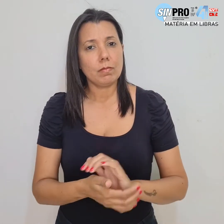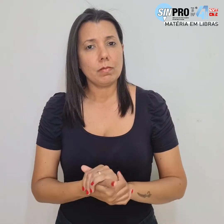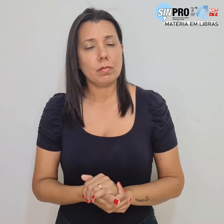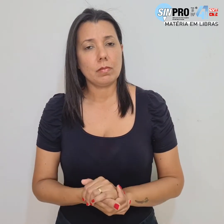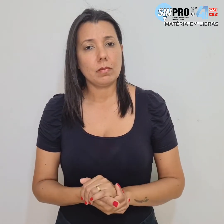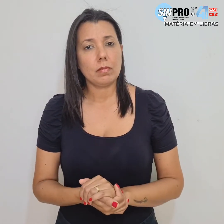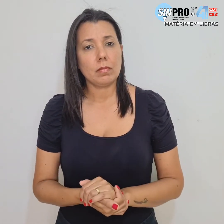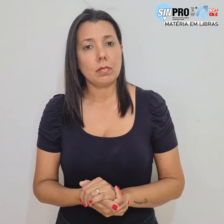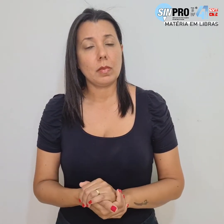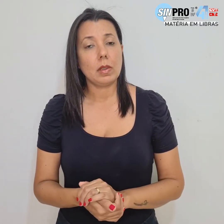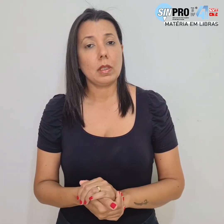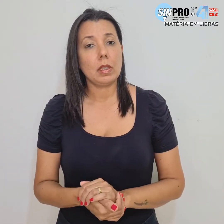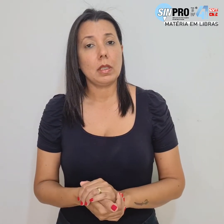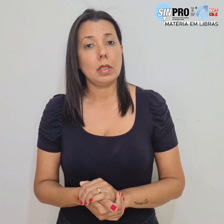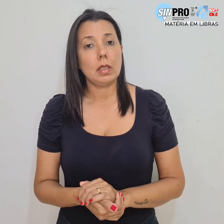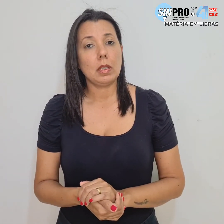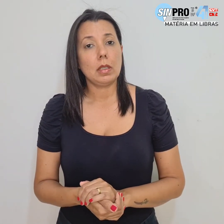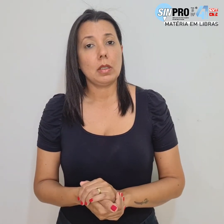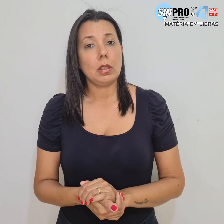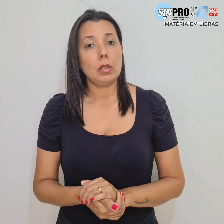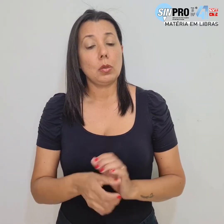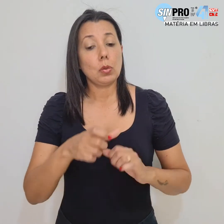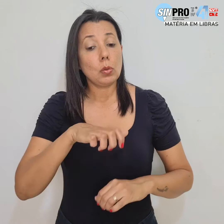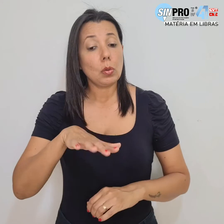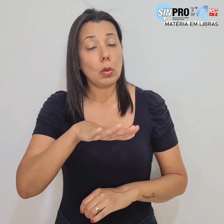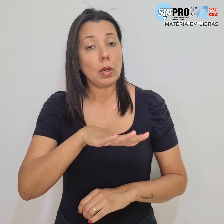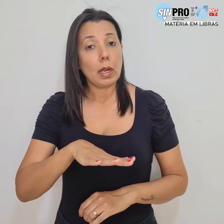da iniciativa privada e do setor público,